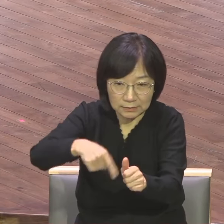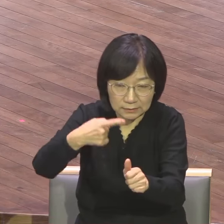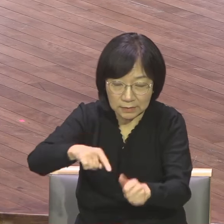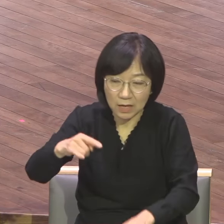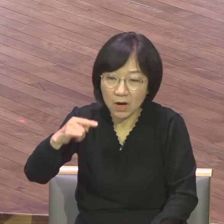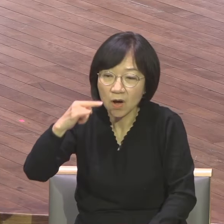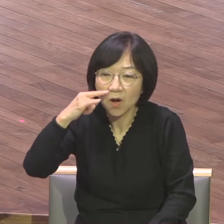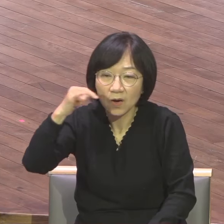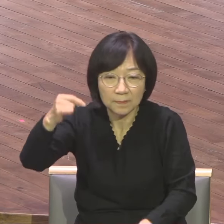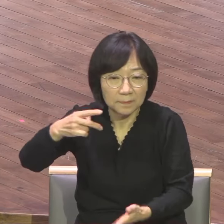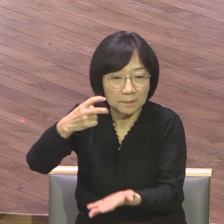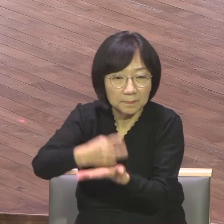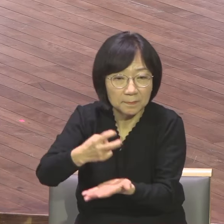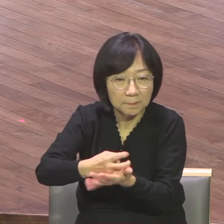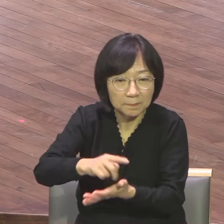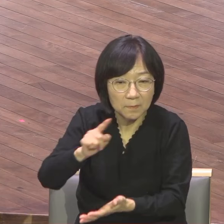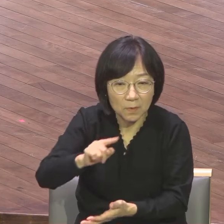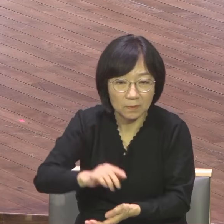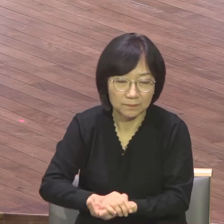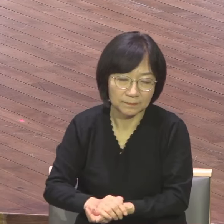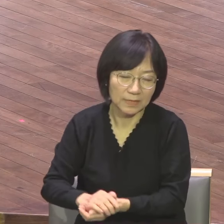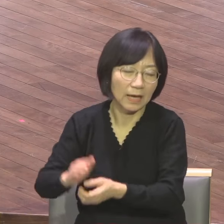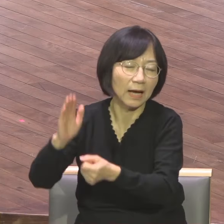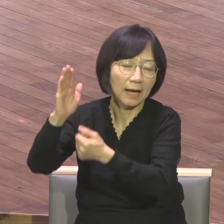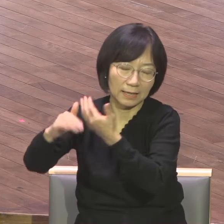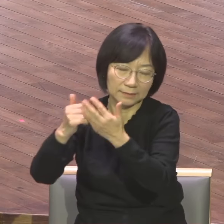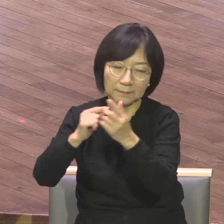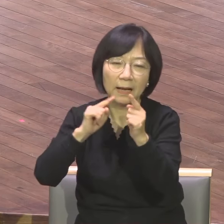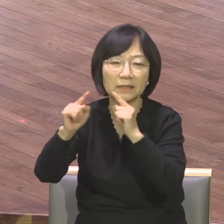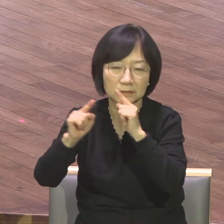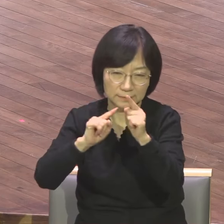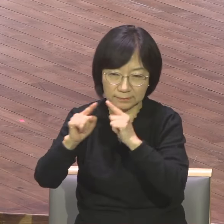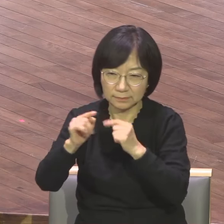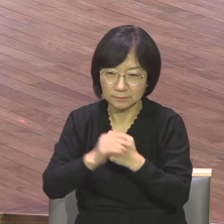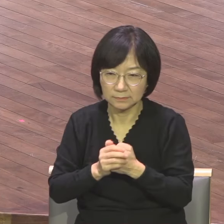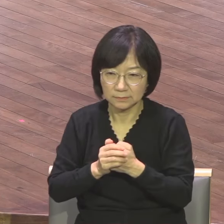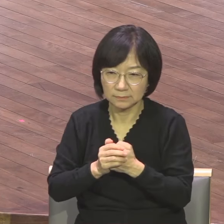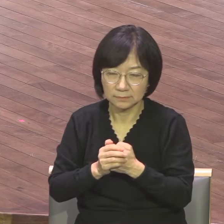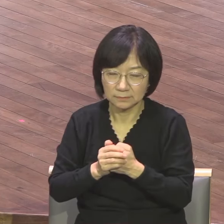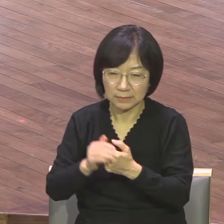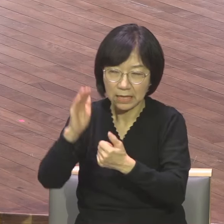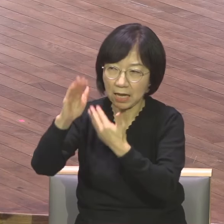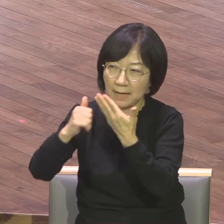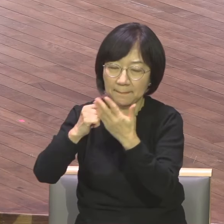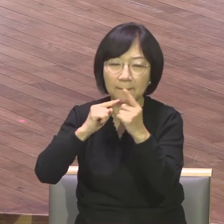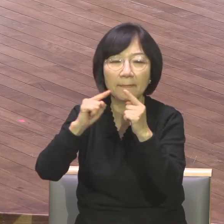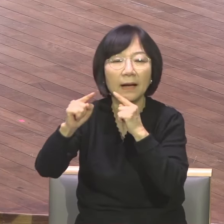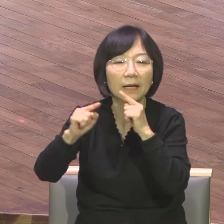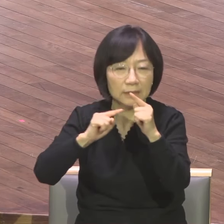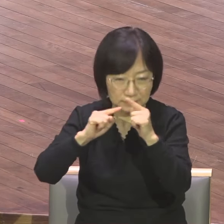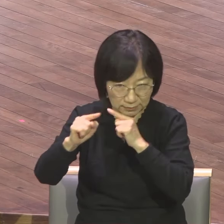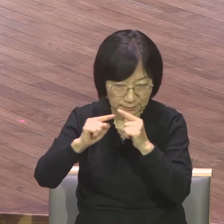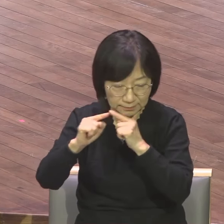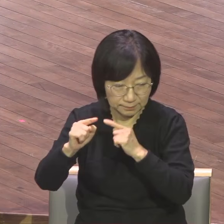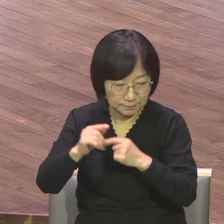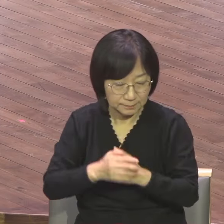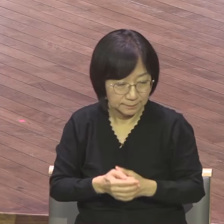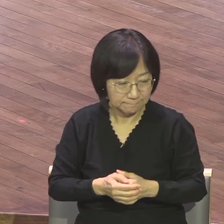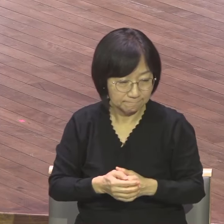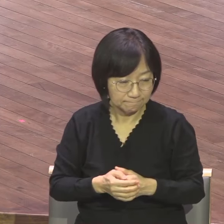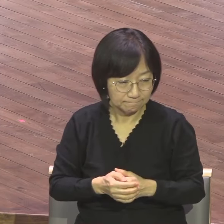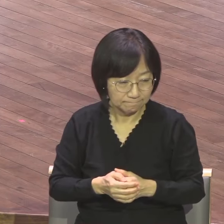한마디로 무슨 말입니까? 하나님의 말씀을 의미합니다. 하나님의 말씀이에요. 다시